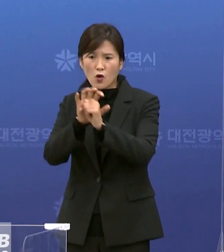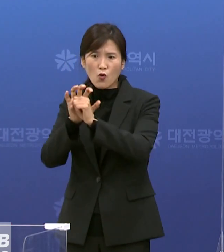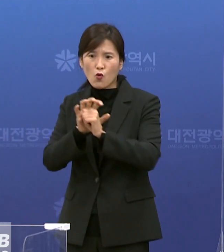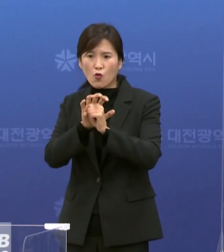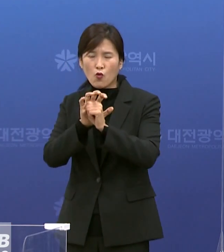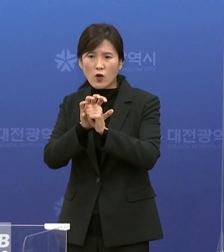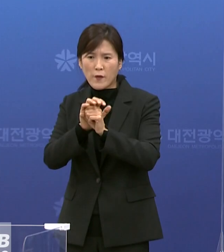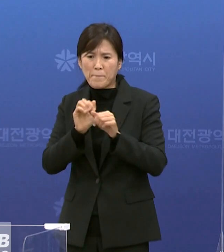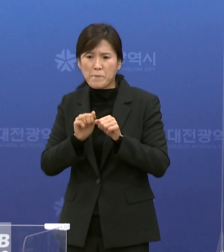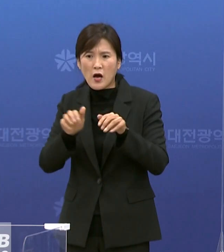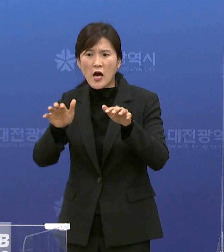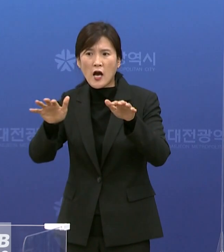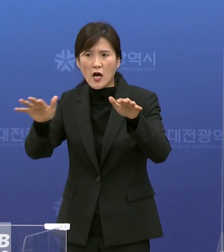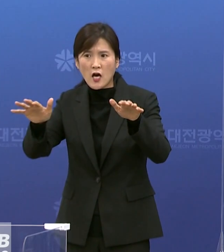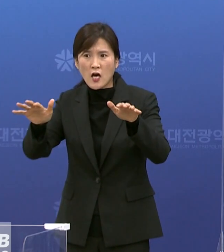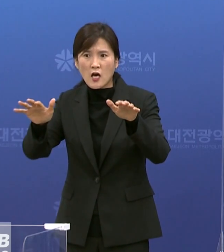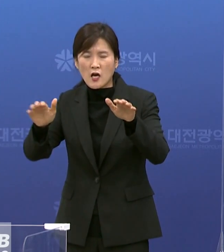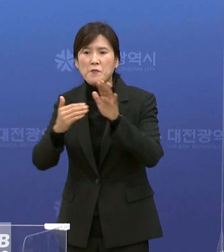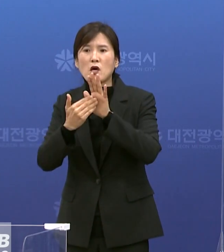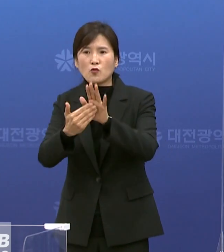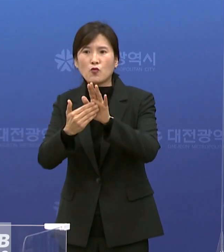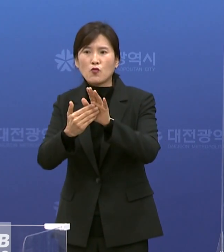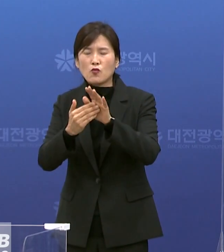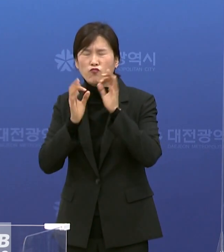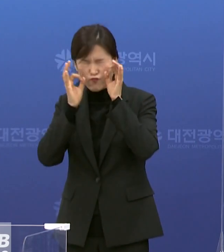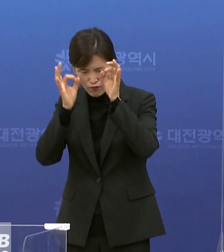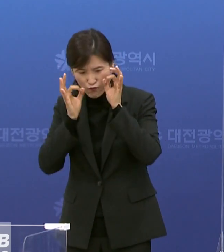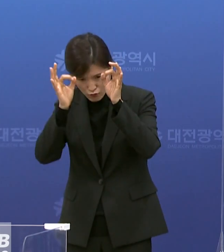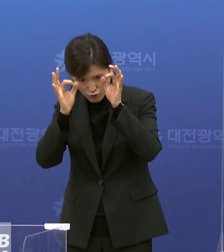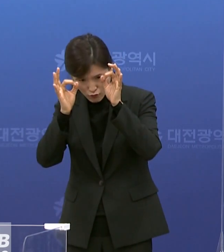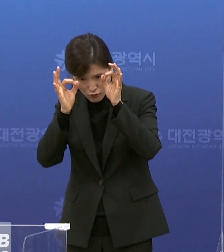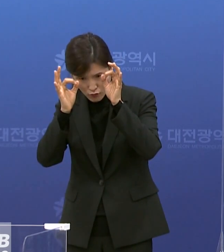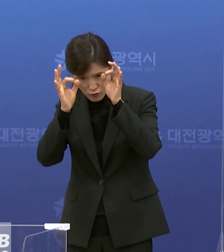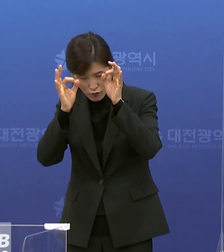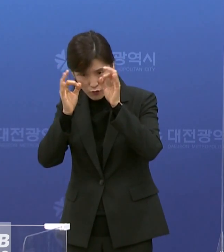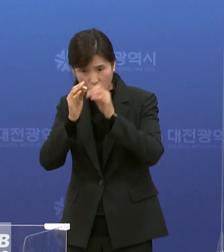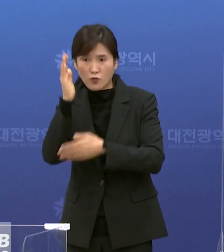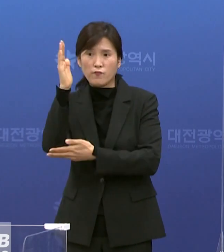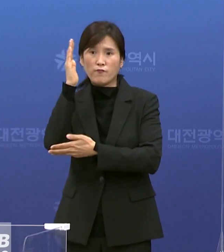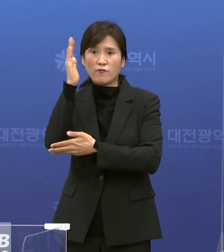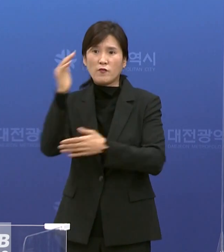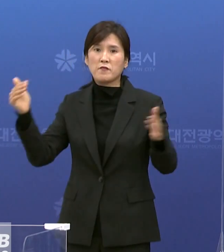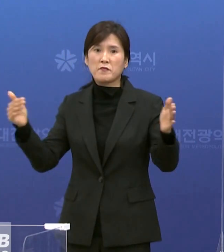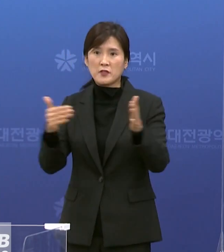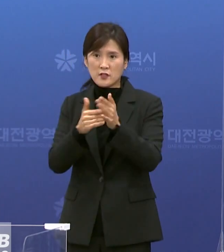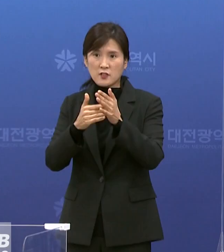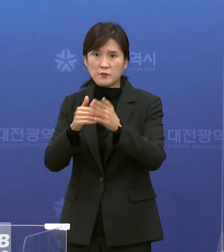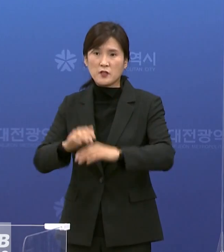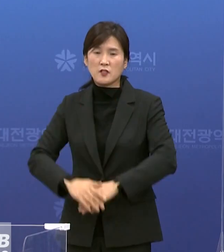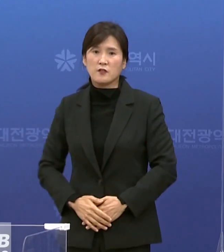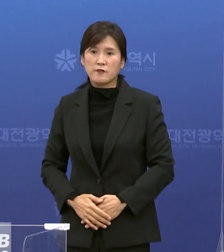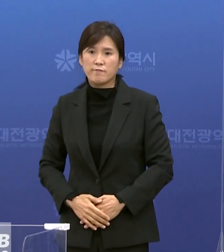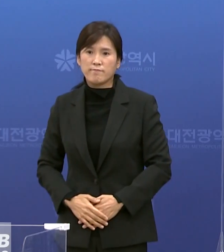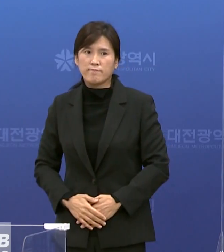추가적으로 전파되지 않도록 최선을 다하겠다는 말씀으로 오늘 브리핑을 마치도록 하겠습니다.